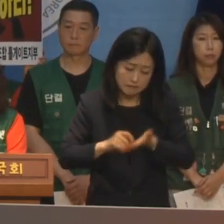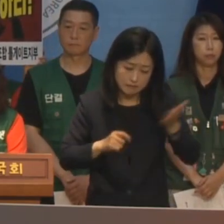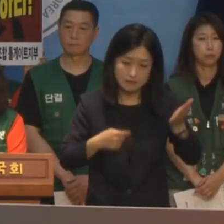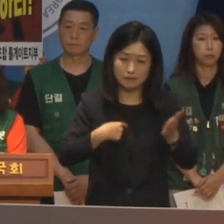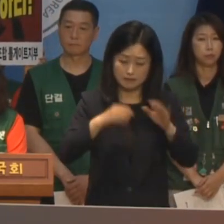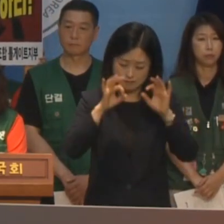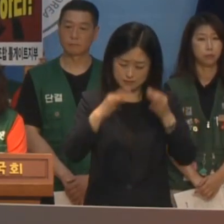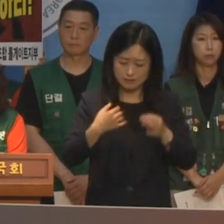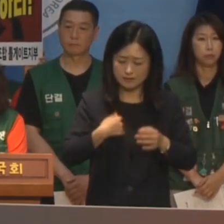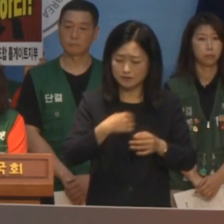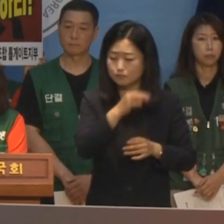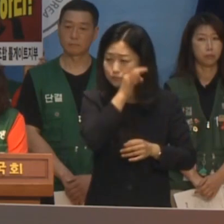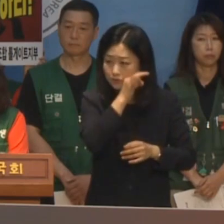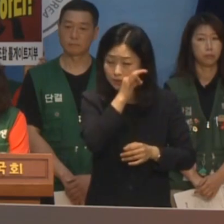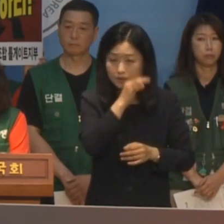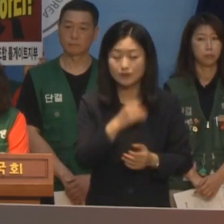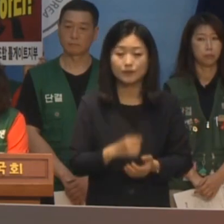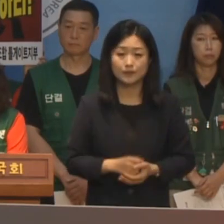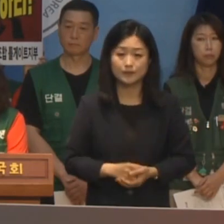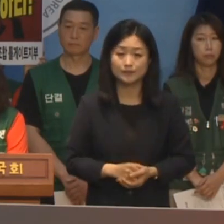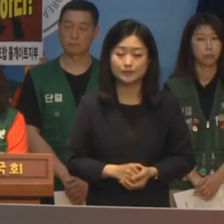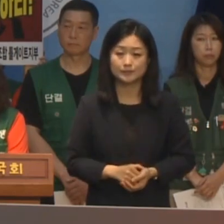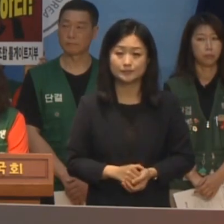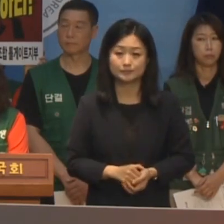자신이 너무 부끄럽습니다.